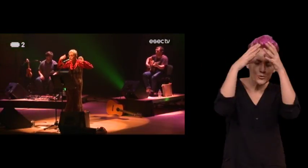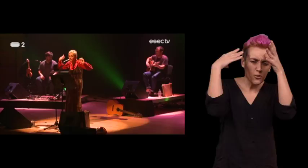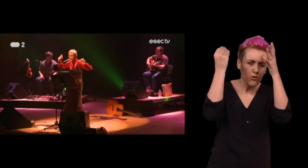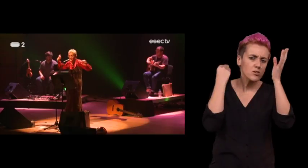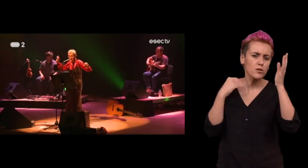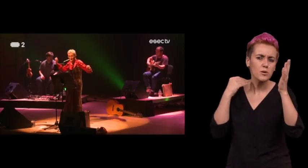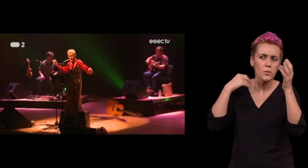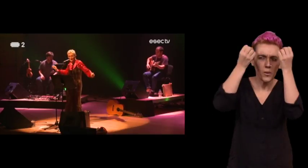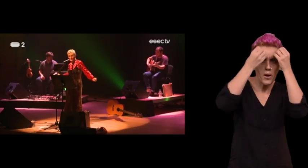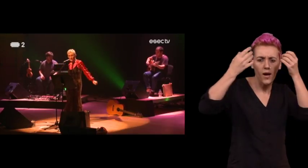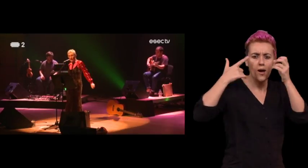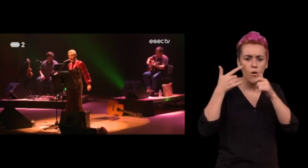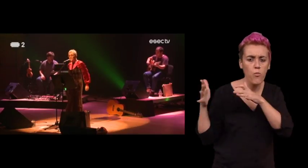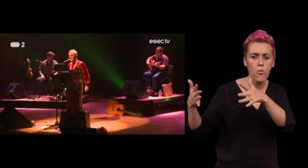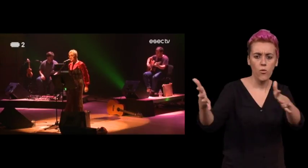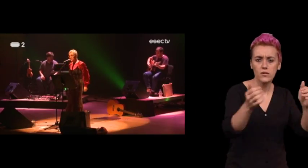pesadelos?